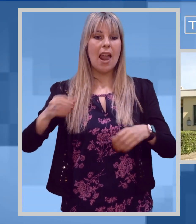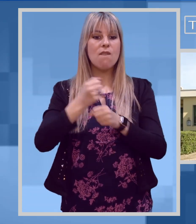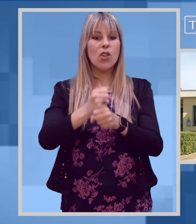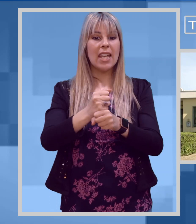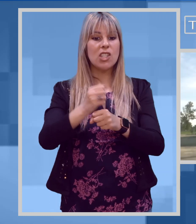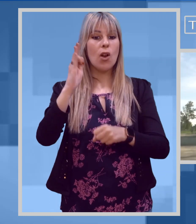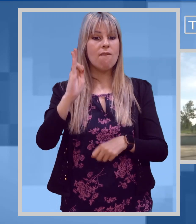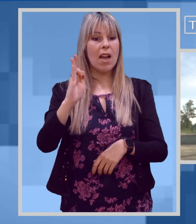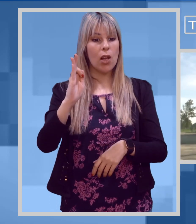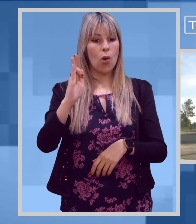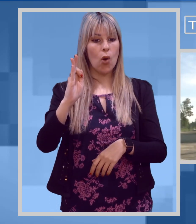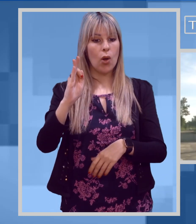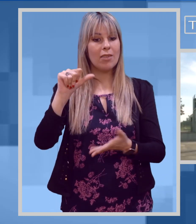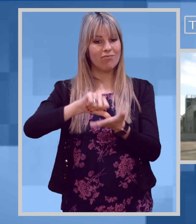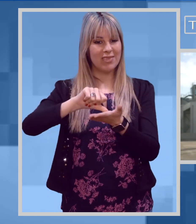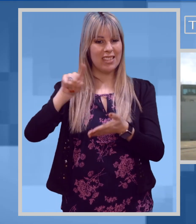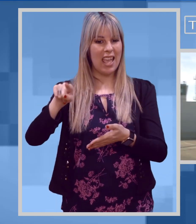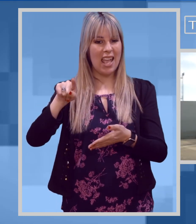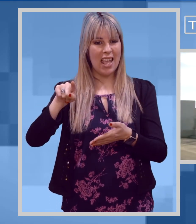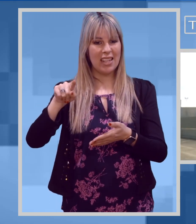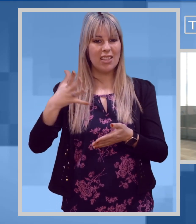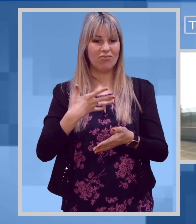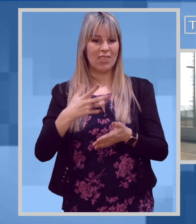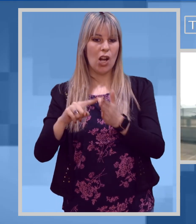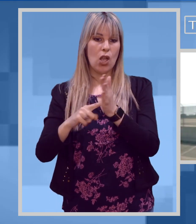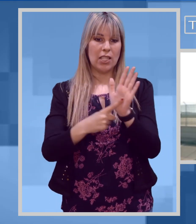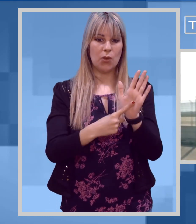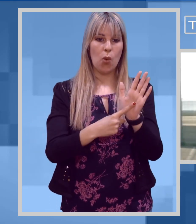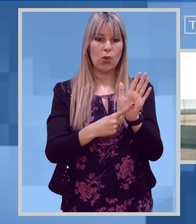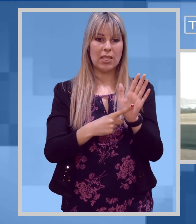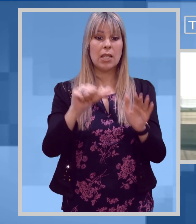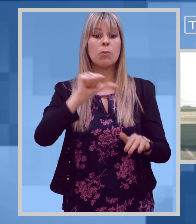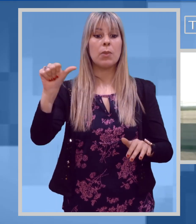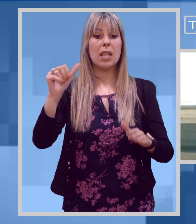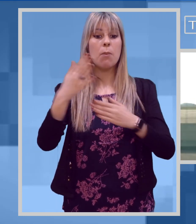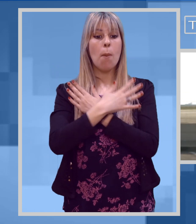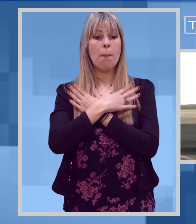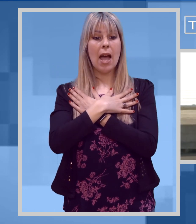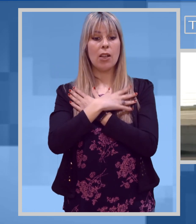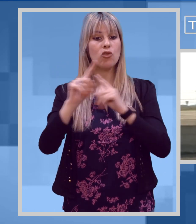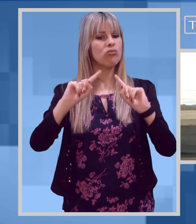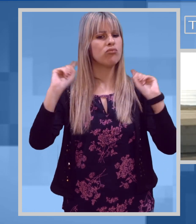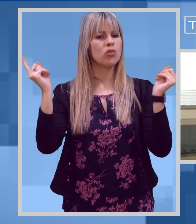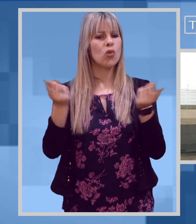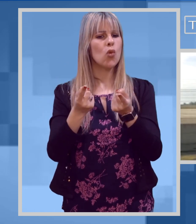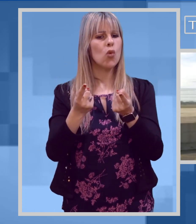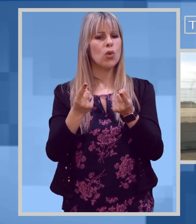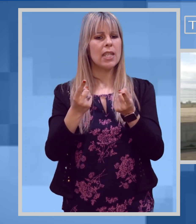esposti dal 1 maggio tutti gli elaborati provenienti dalle realtà scolastiche di tutta l'Italia,